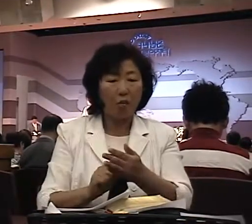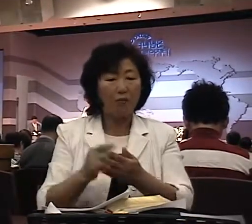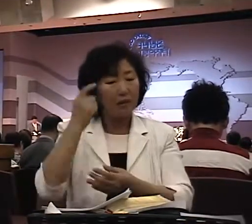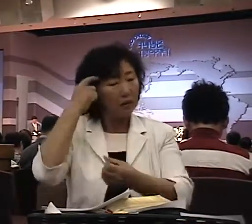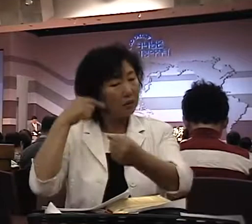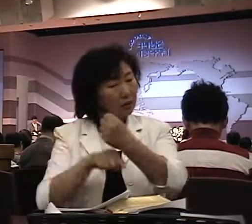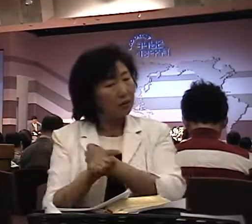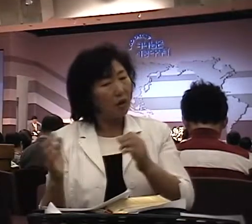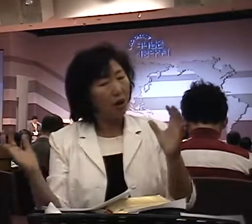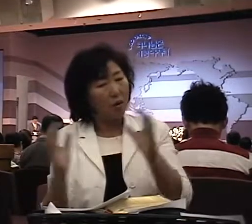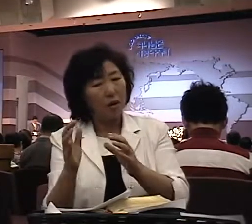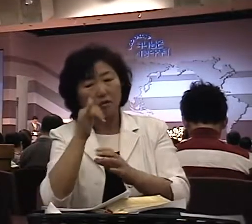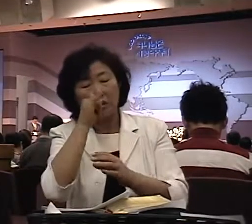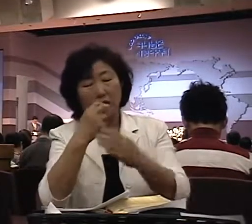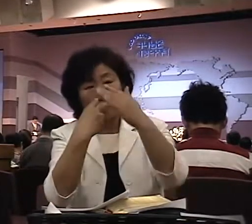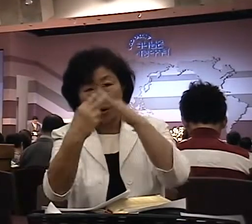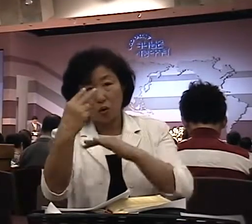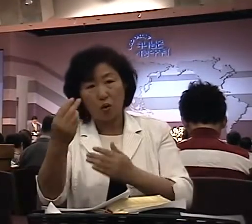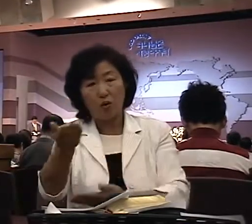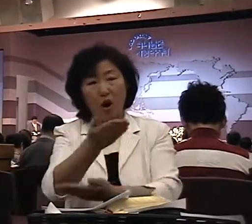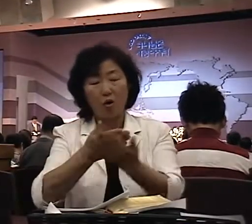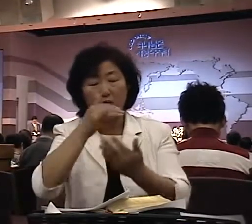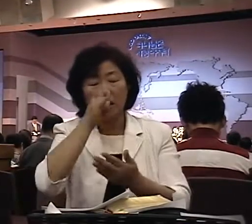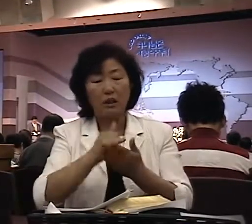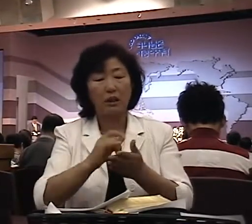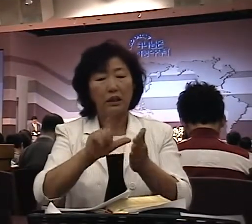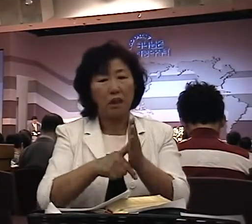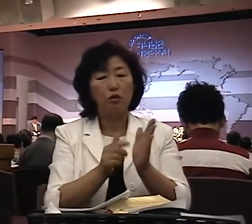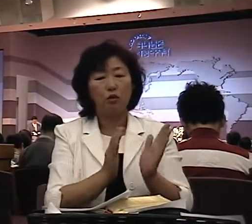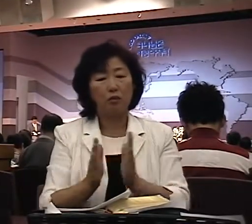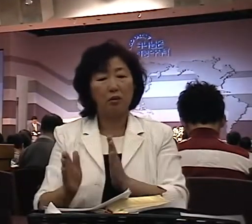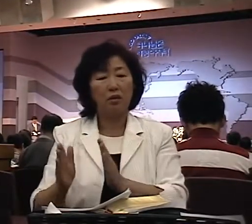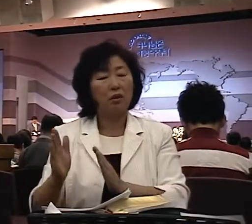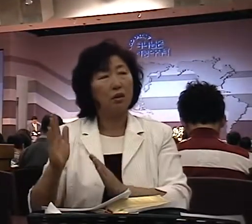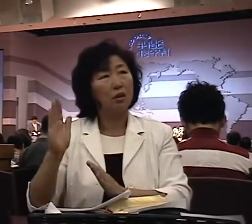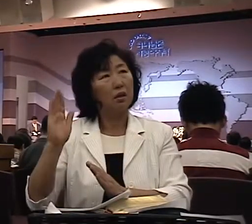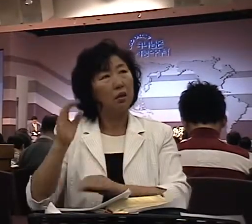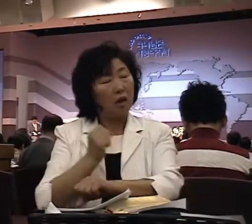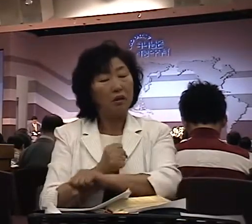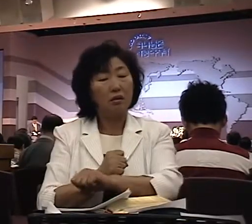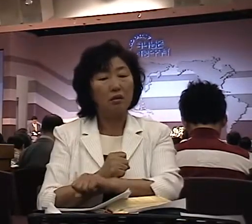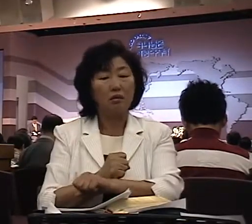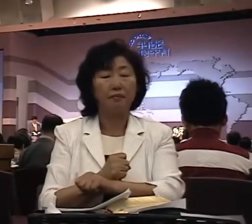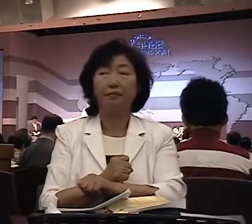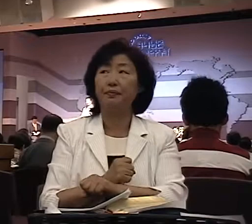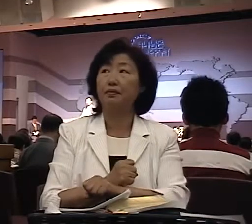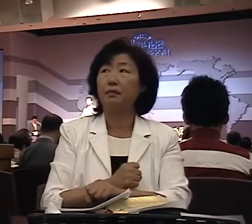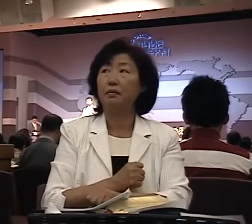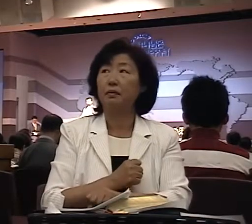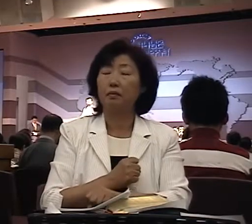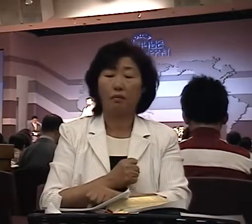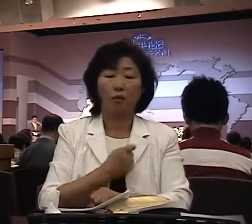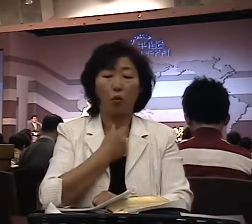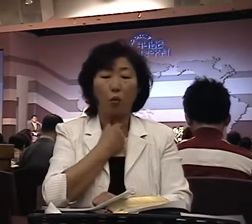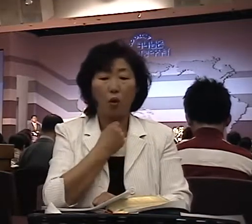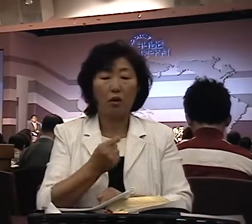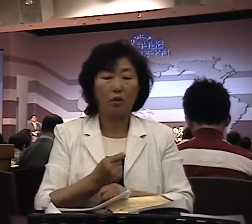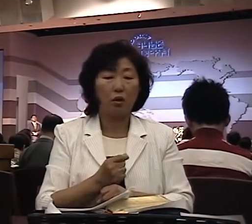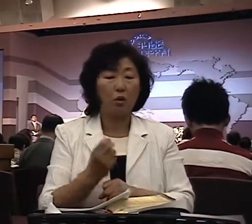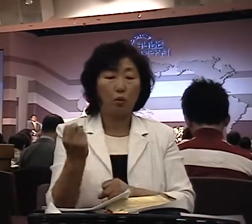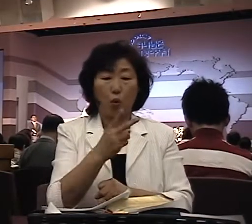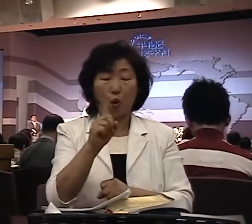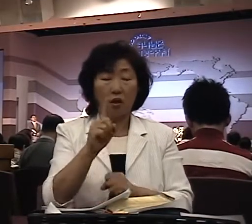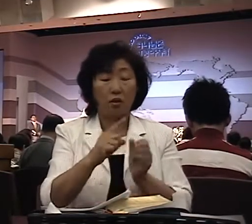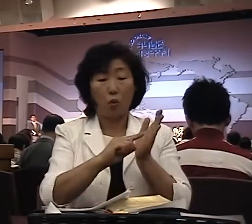있는가 비전을 나눌 수 있는 시간을 마련하도록 하겠습니다. 또 한 가지 중요한 오늘 그 광고 드릴 말씀은 우리